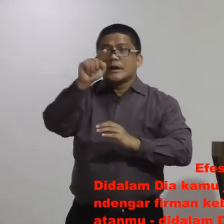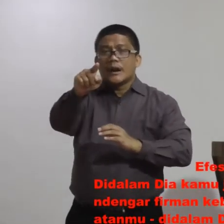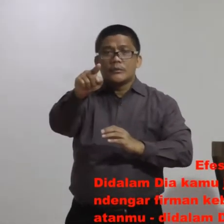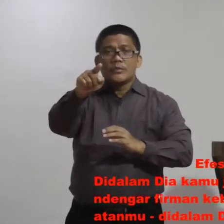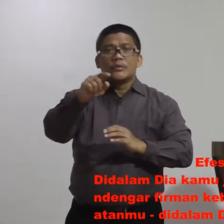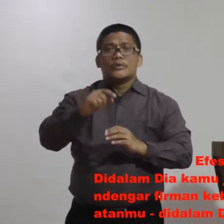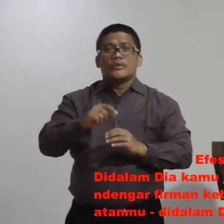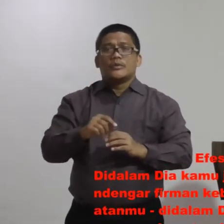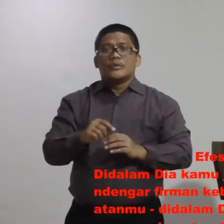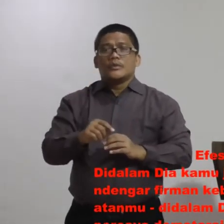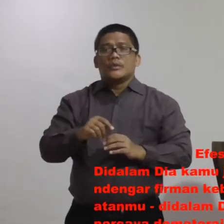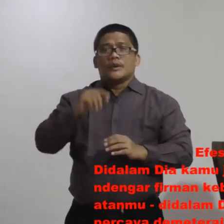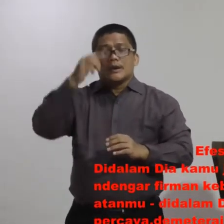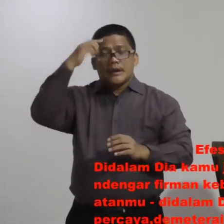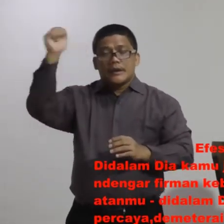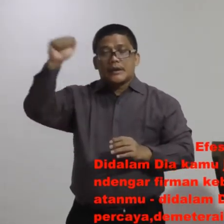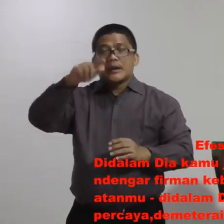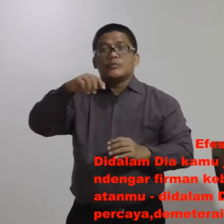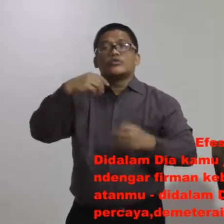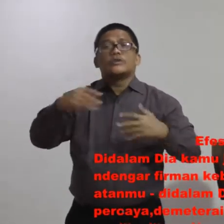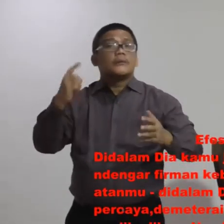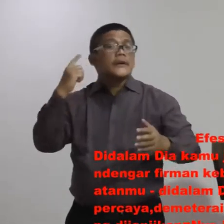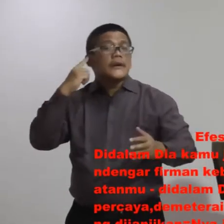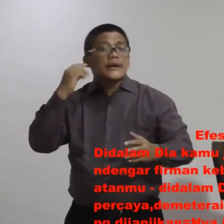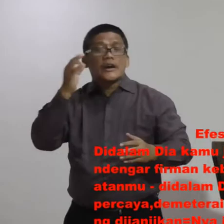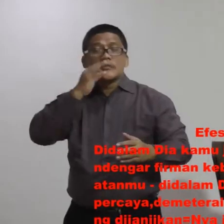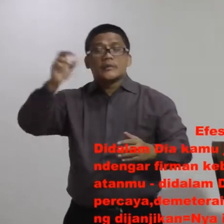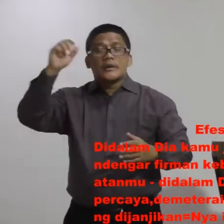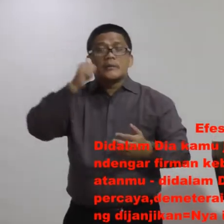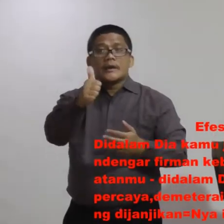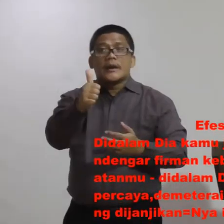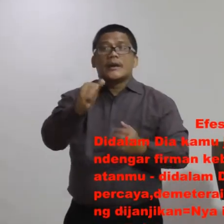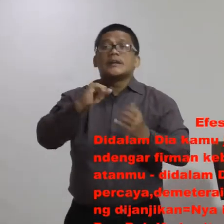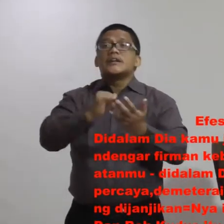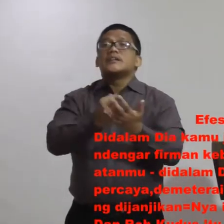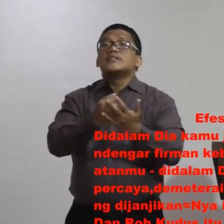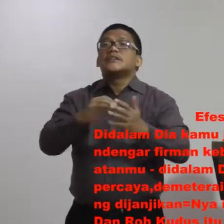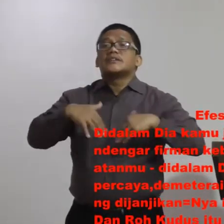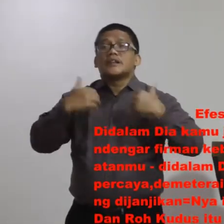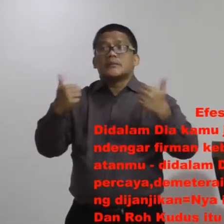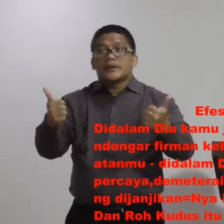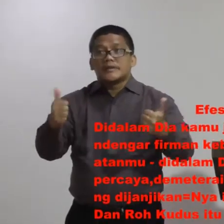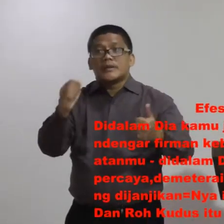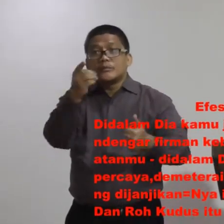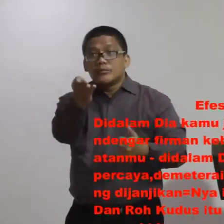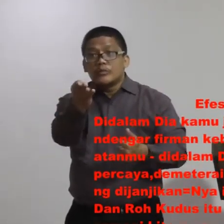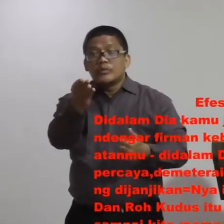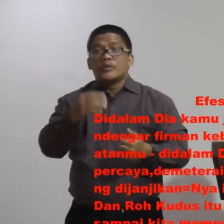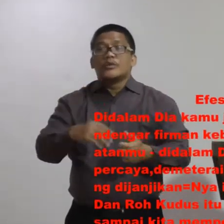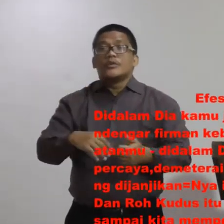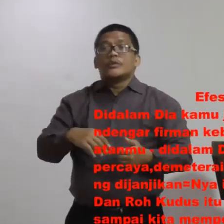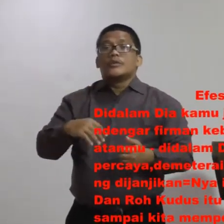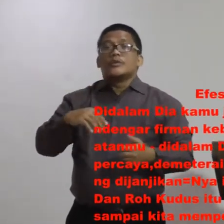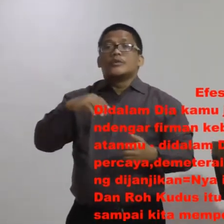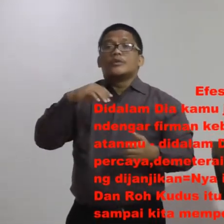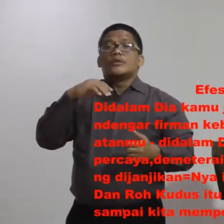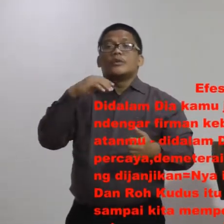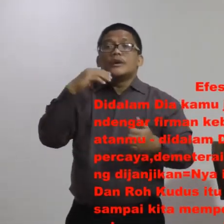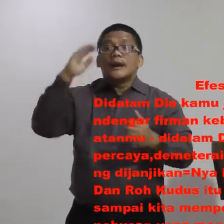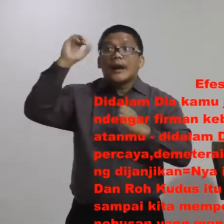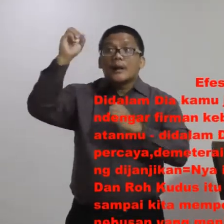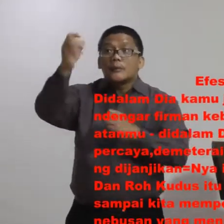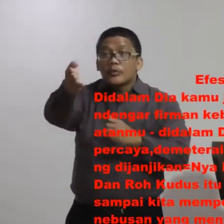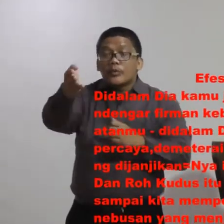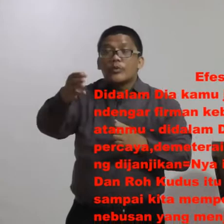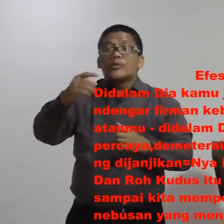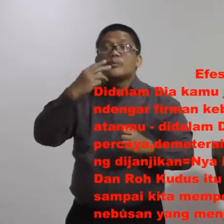juga, karena kamu telah mendengar firman kebenaran yaitu Injil keselamatanmu. Di dalam dia kamu juga ketika kamu percaya